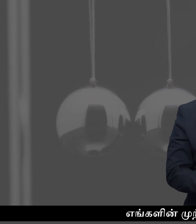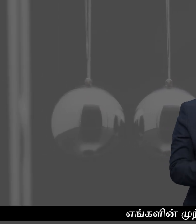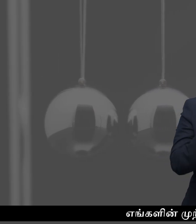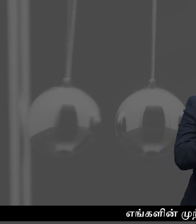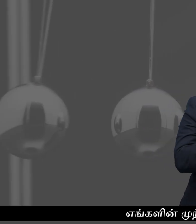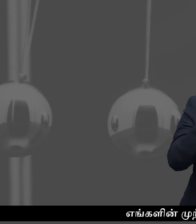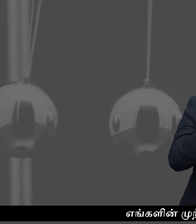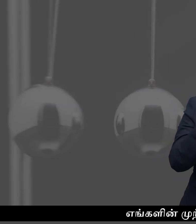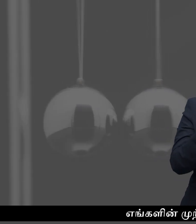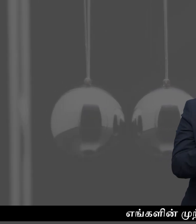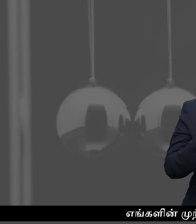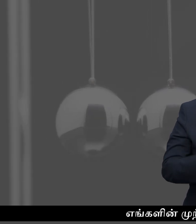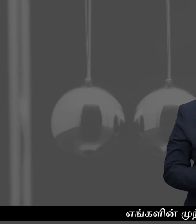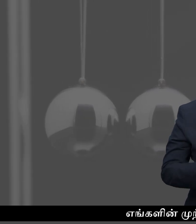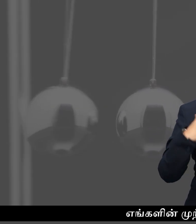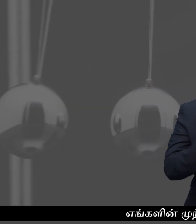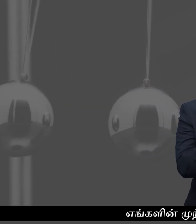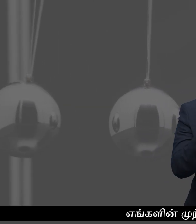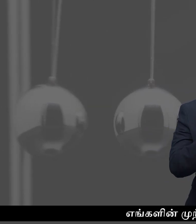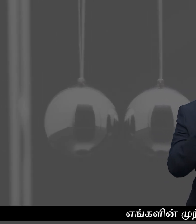நாம் முந்தைய அமர்வுகளில் வேகம்,